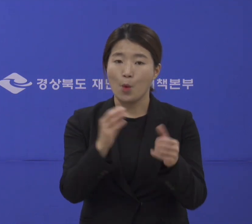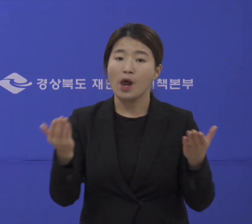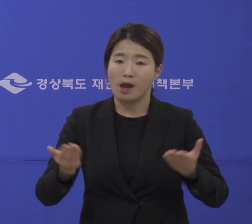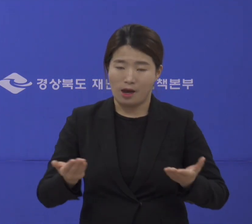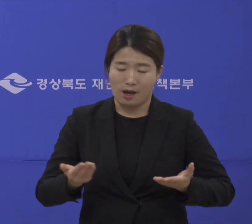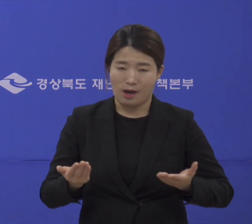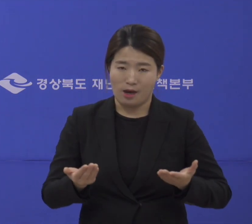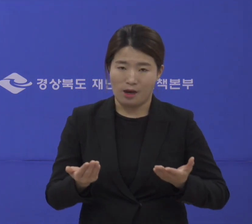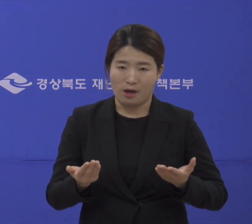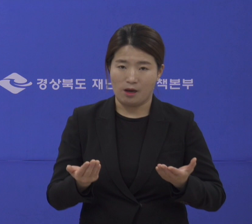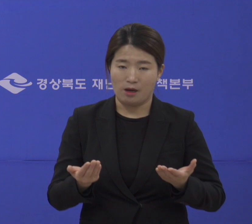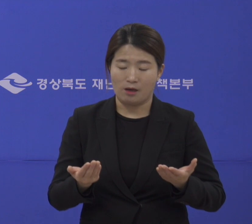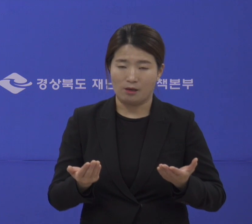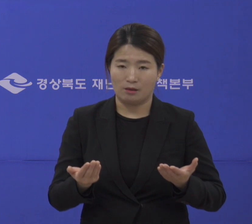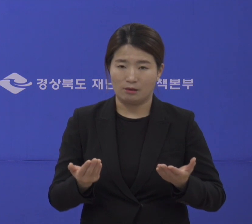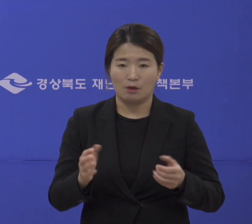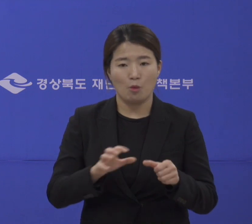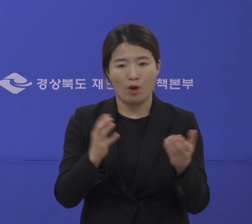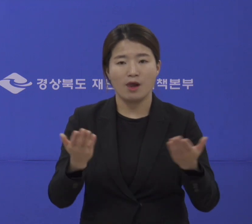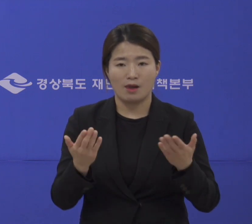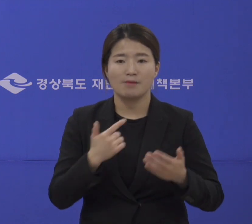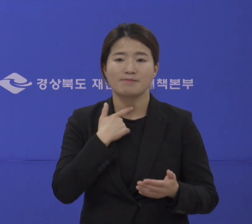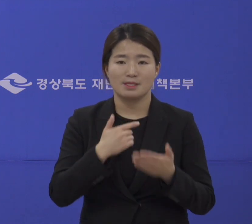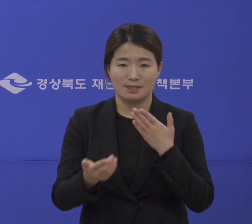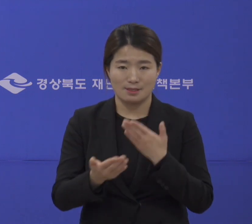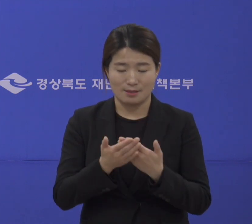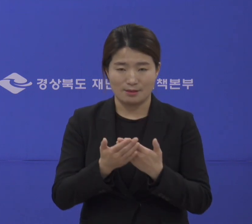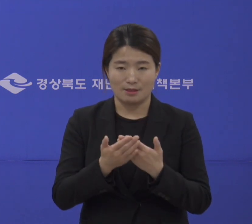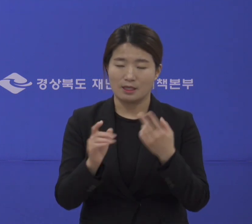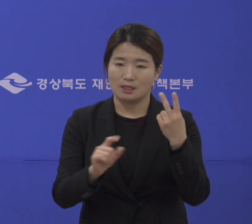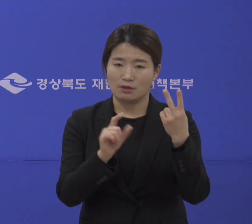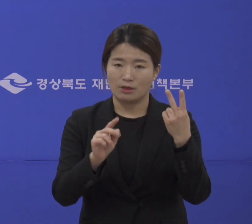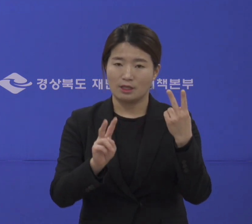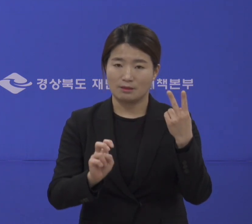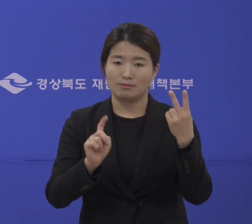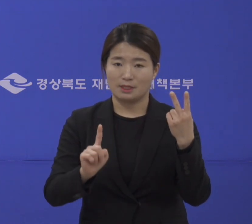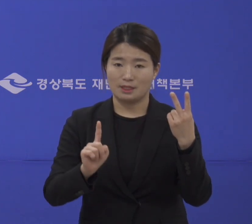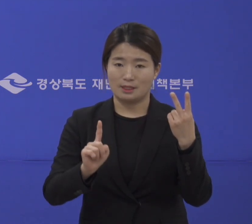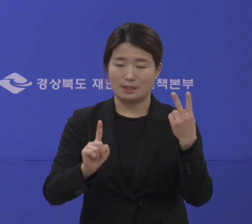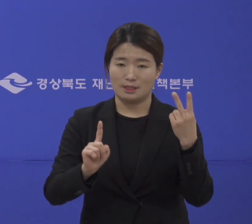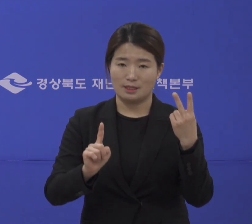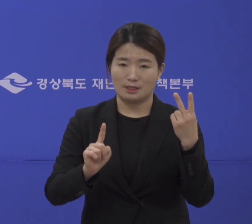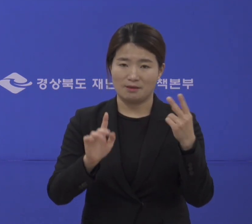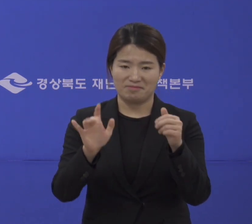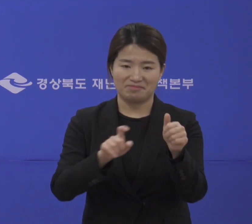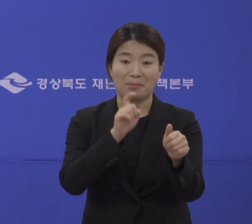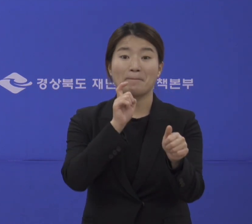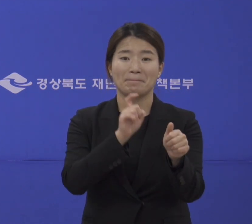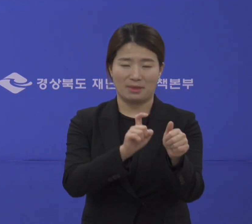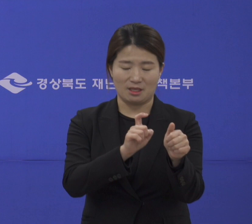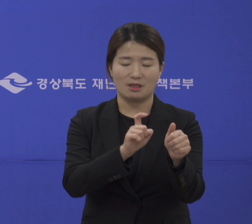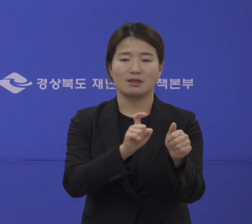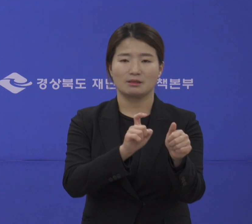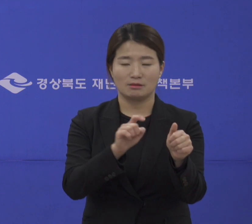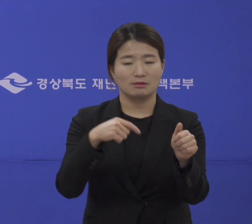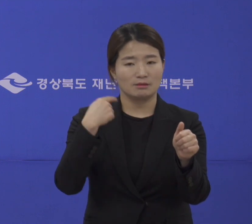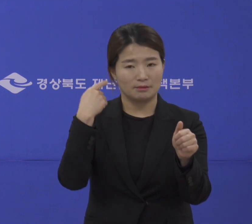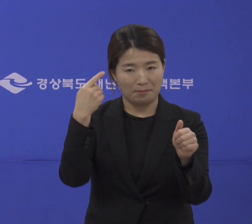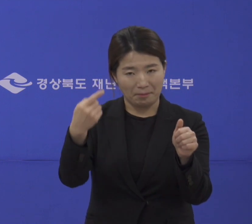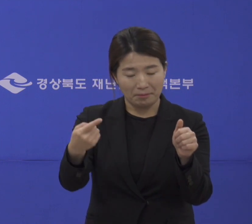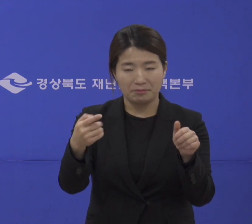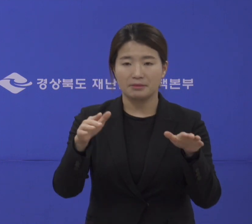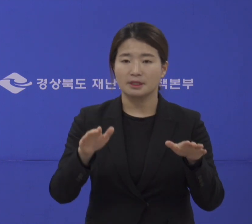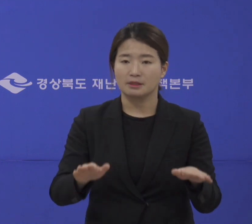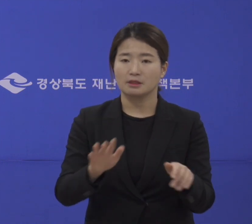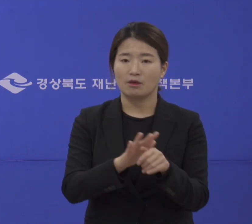요양보호원에서 보호사로 근무를 했었습니다. 그래서 2월 21일 날 양성 판단을 받아가지고